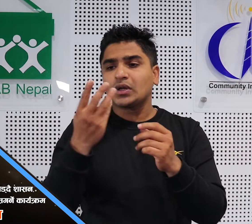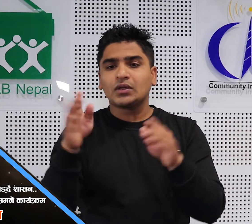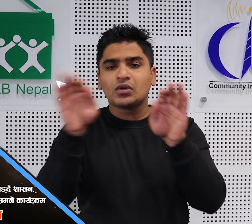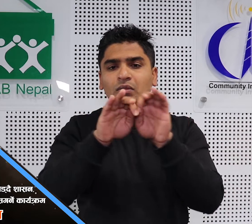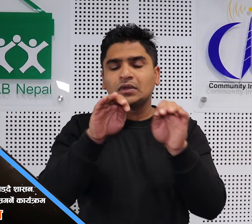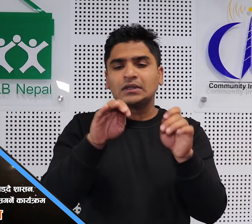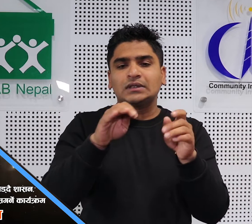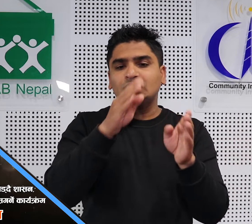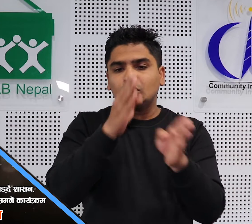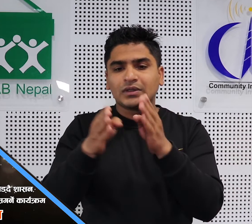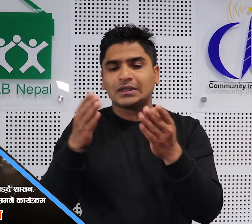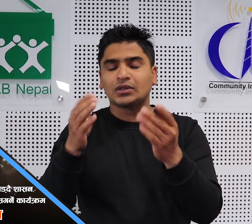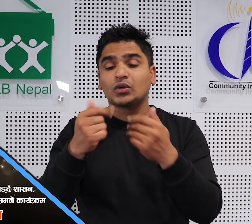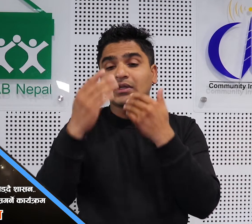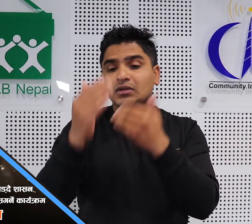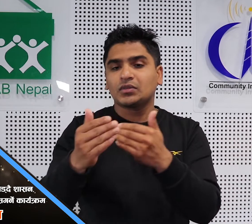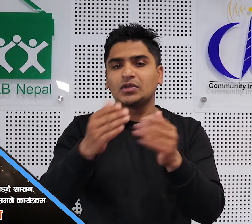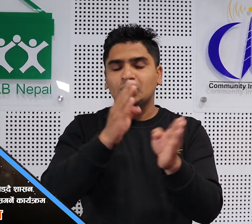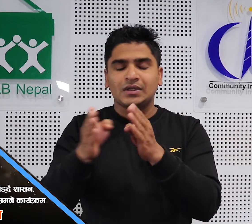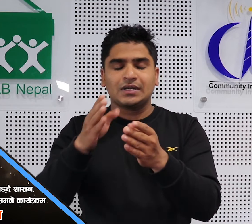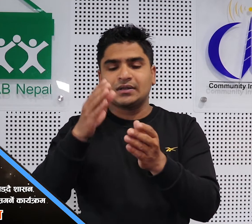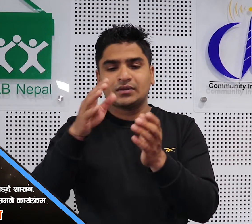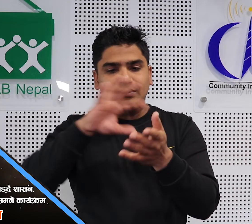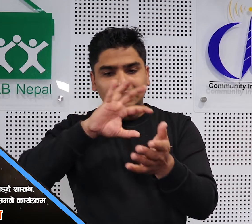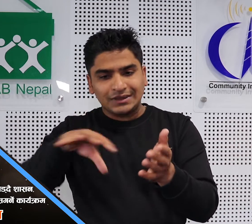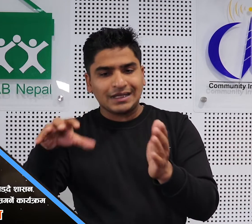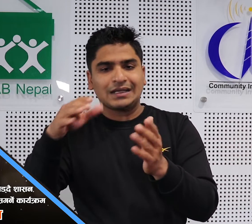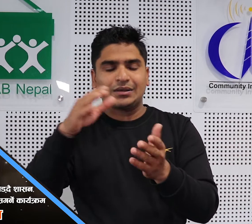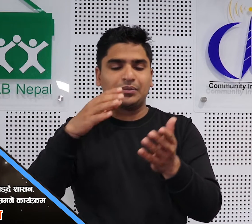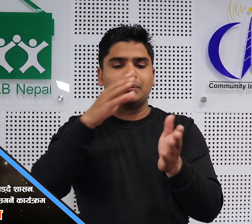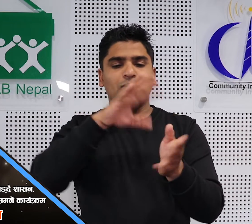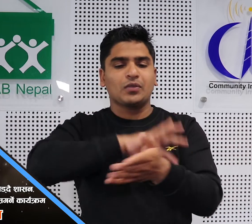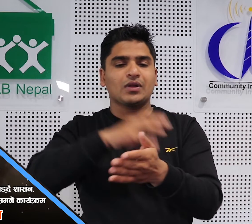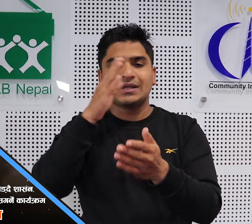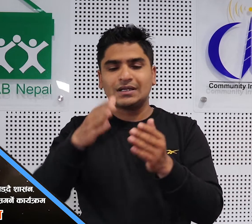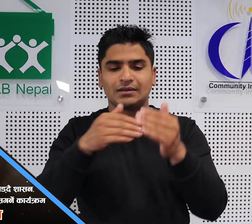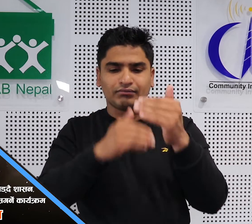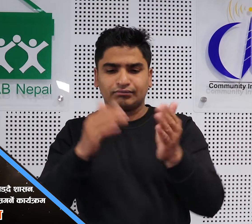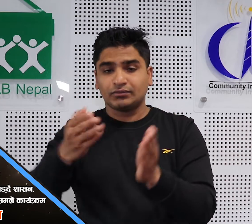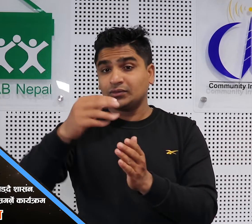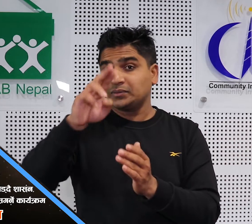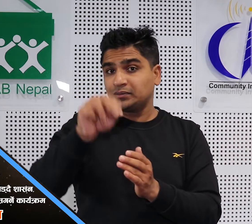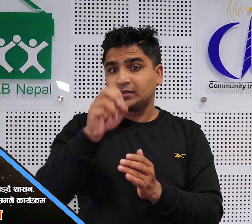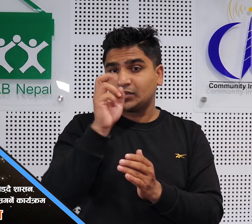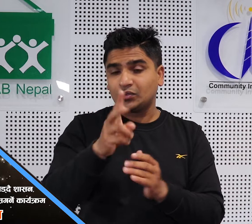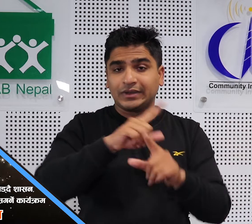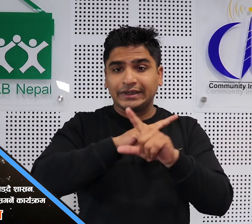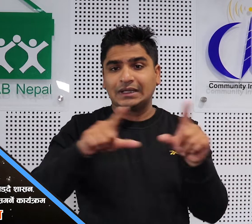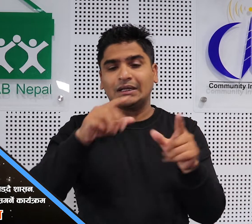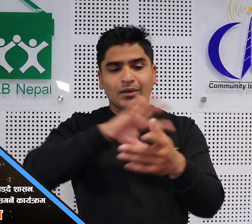योजना प्रदेशले गर्ने, कतिको सङ्घले गर्ने र कतिको स्थानीय सरकारले गर्ने, त्यो डिमार्केसन हुनुपर्छ। त्यो नभएर अब आज प्रदेश सरकारले